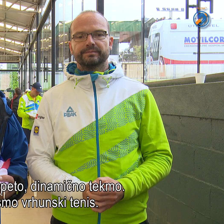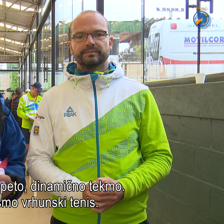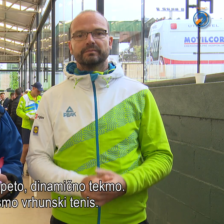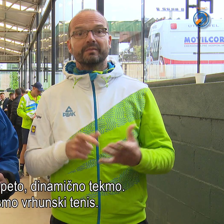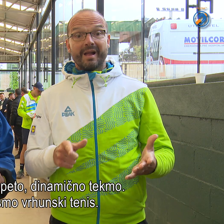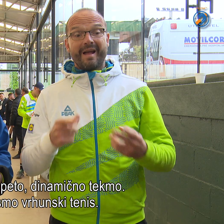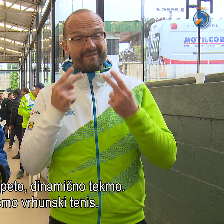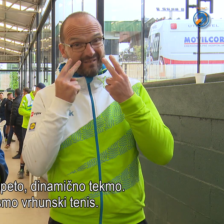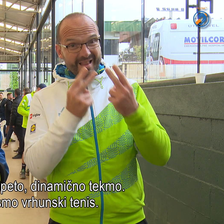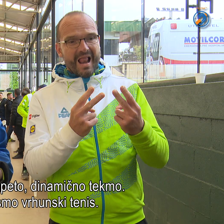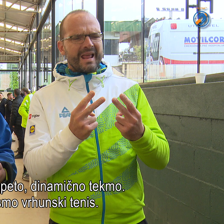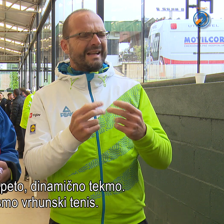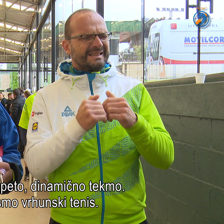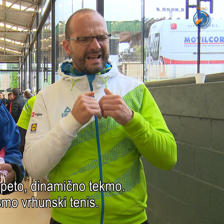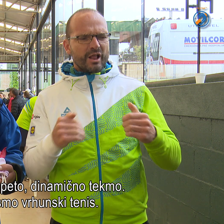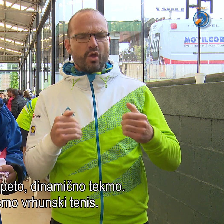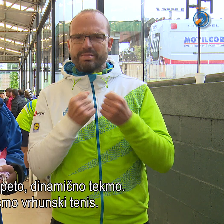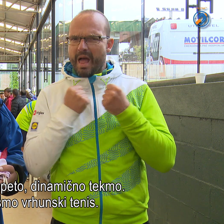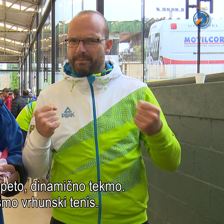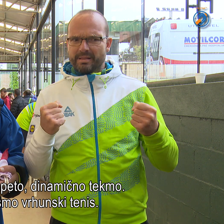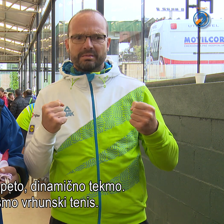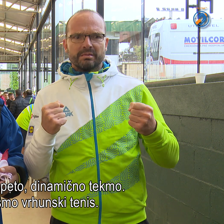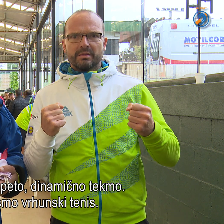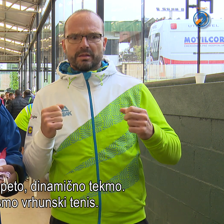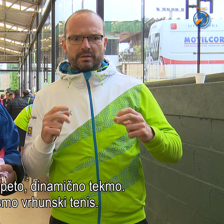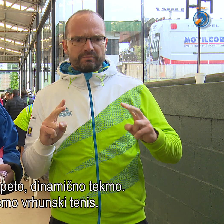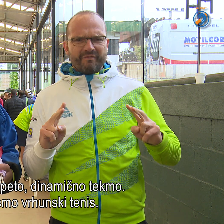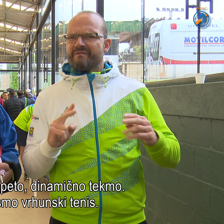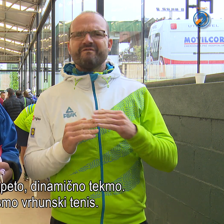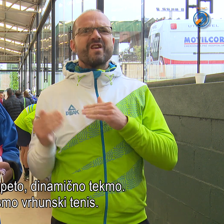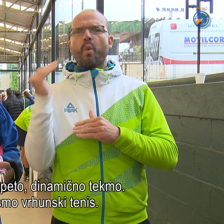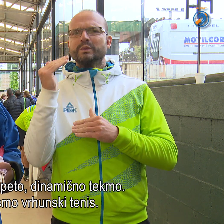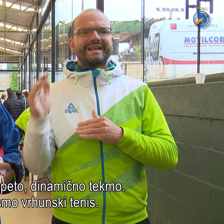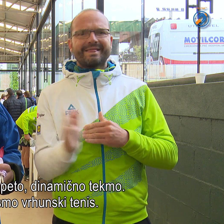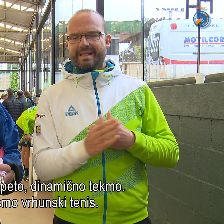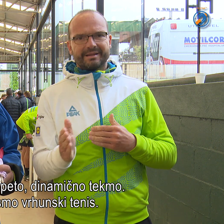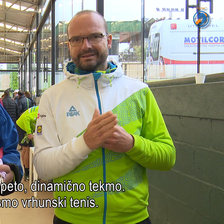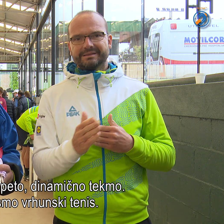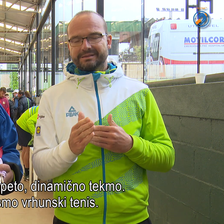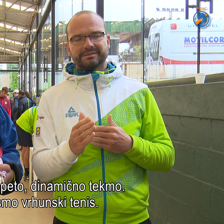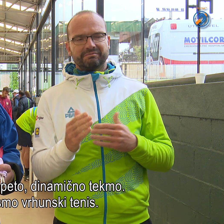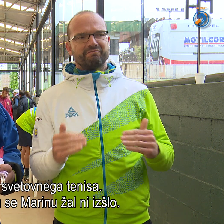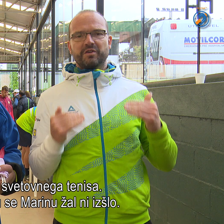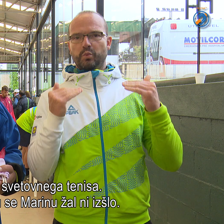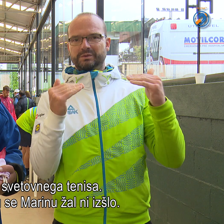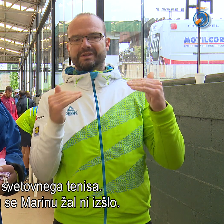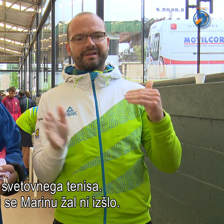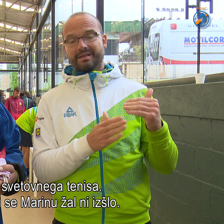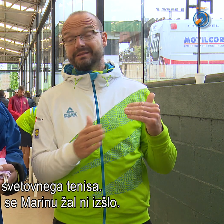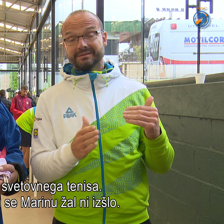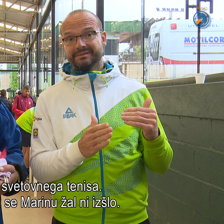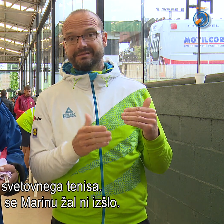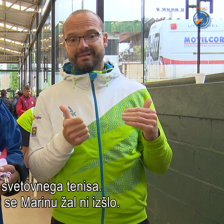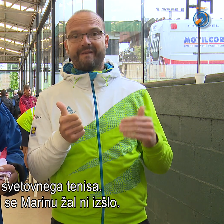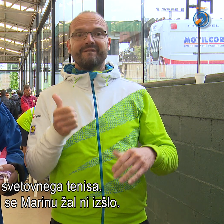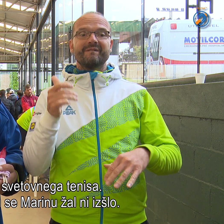Videli smo res zelo napeto, dinamično tekmo, vrhunski tenis smo gledali, to je pravzaprav